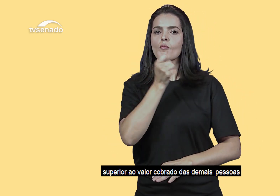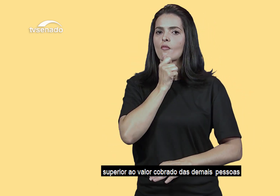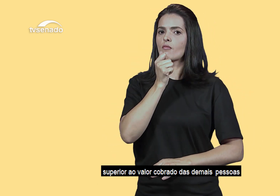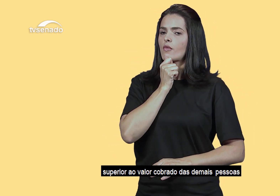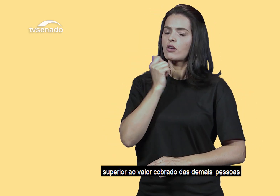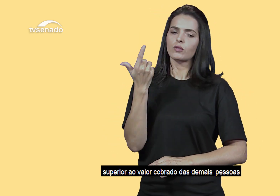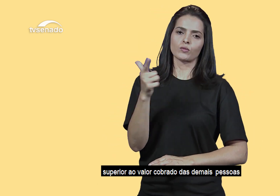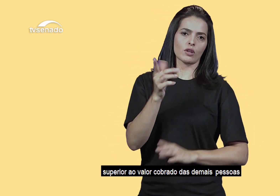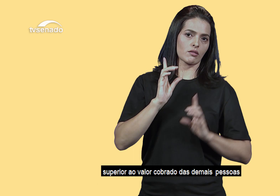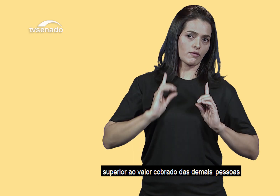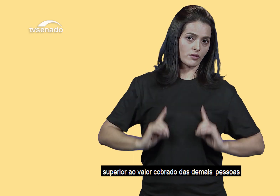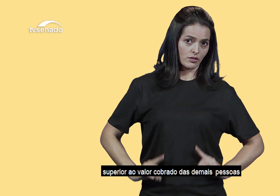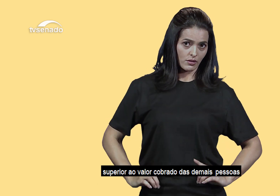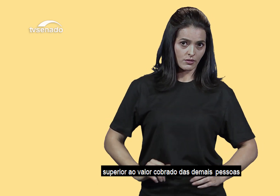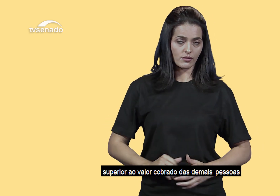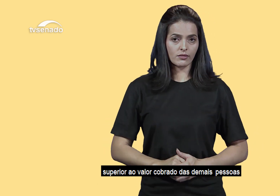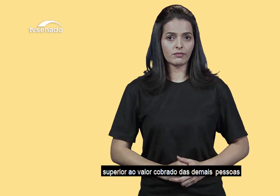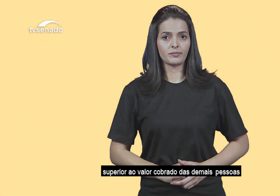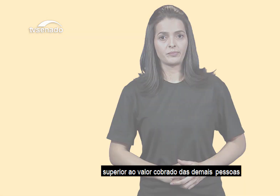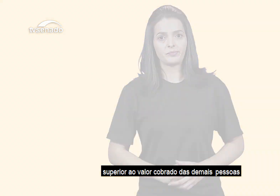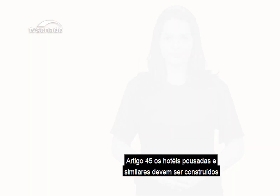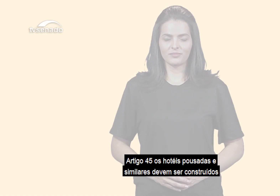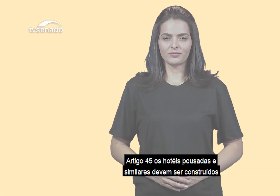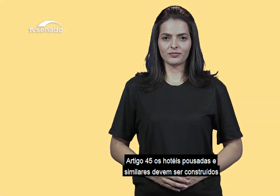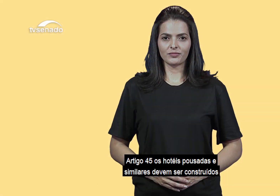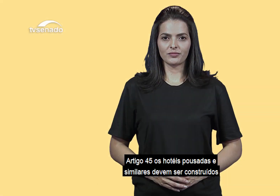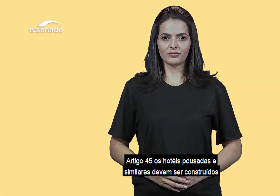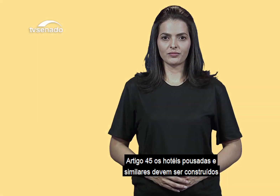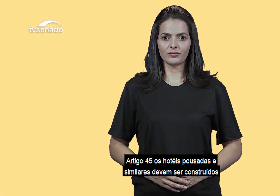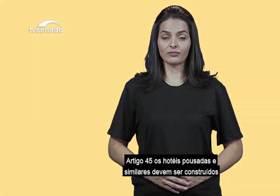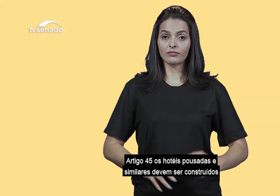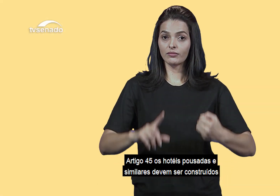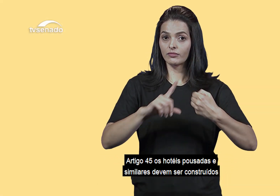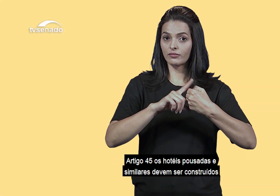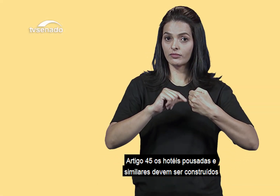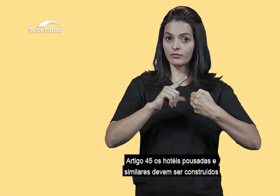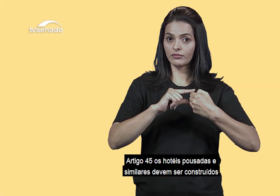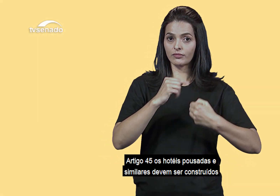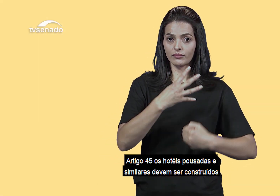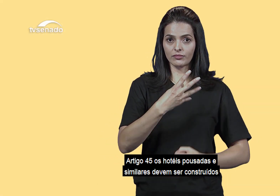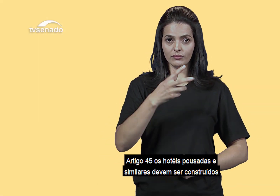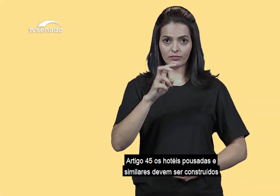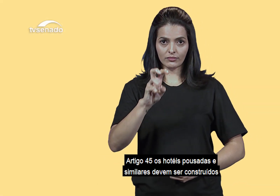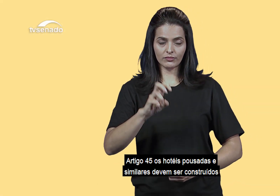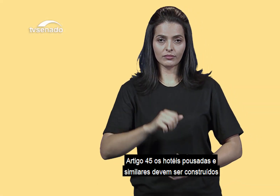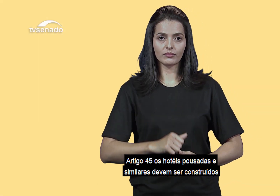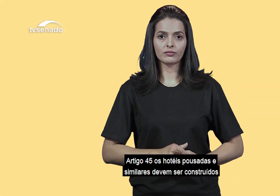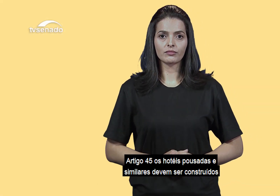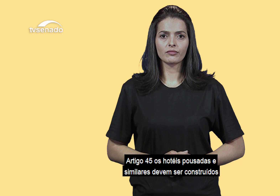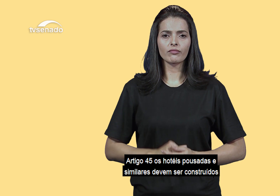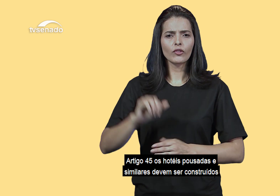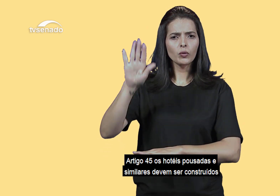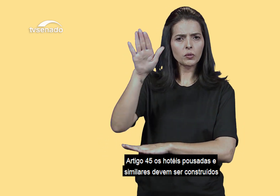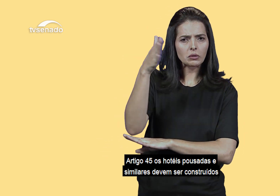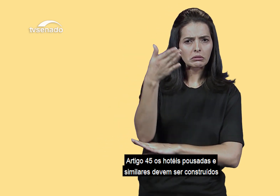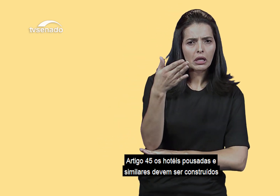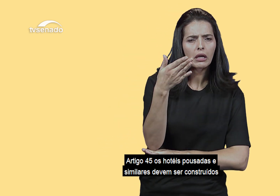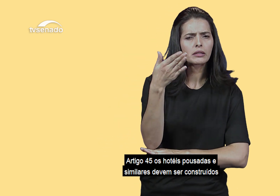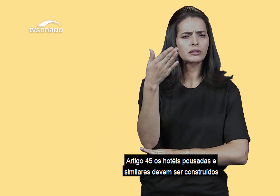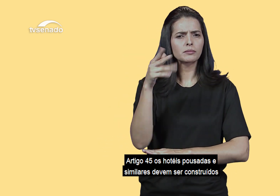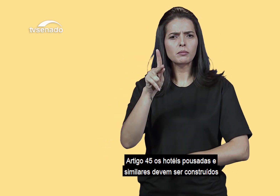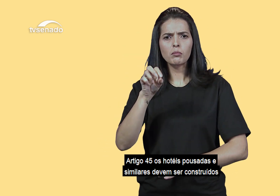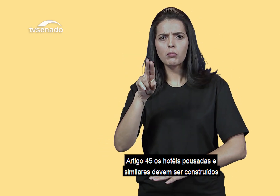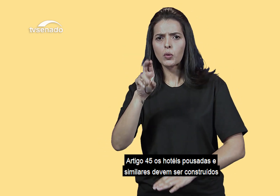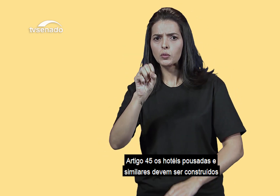cobrado das demais pessoas Artigo 45 Os hotéis, pousadas e